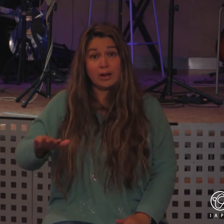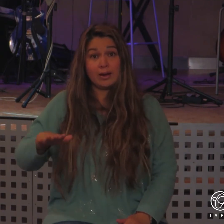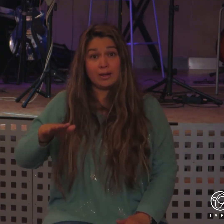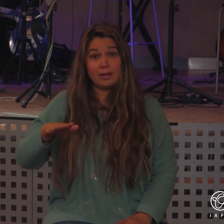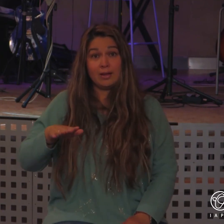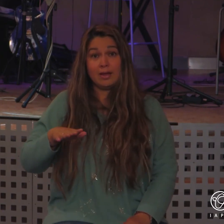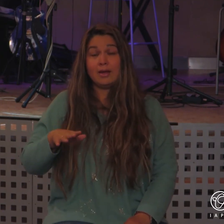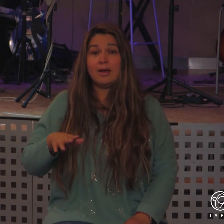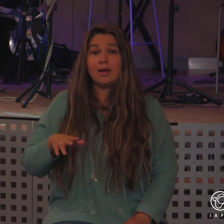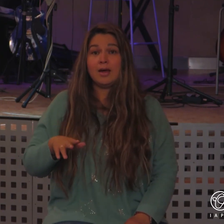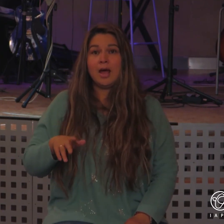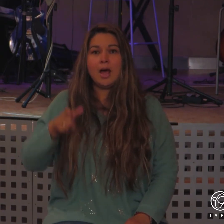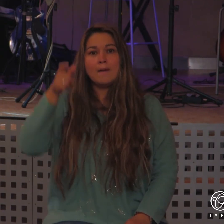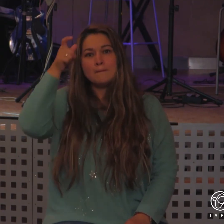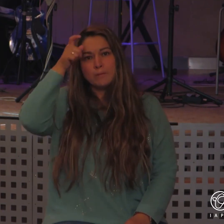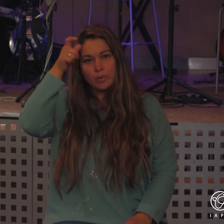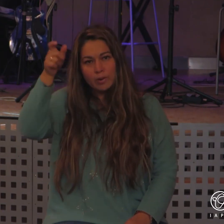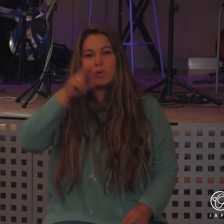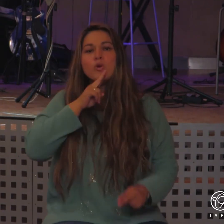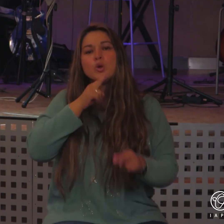¿Qué es Mizpa?